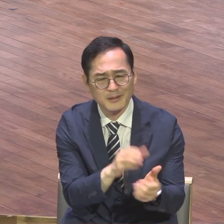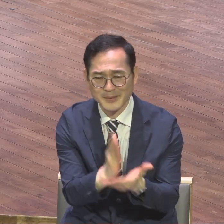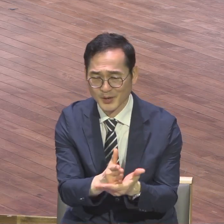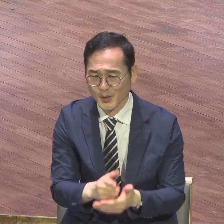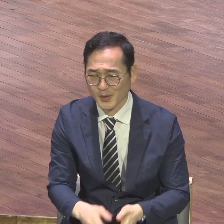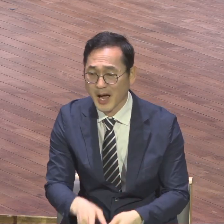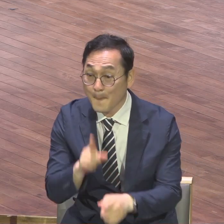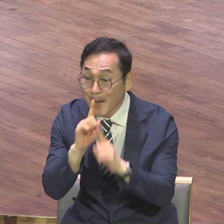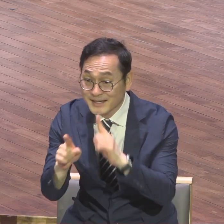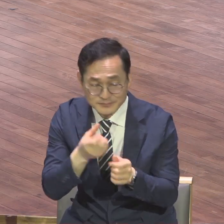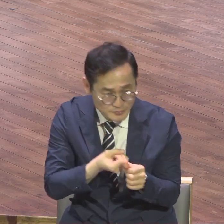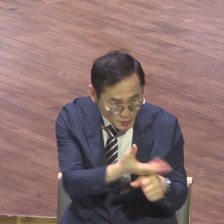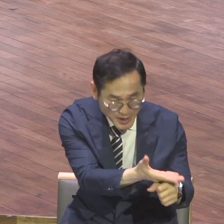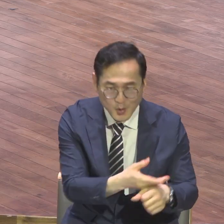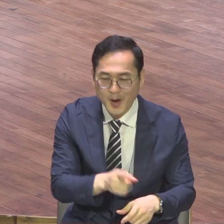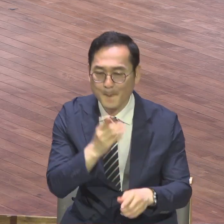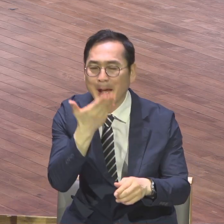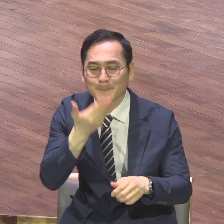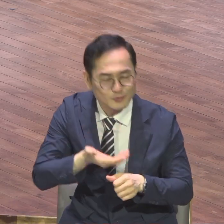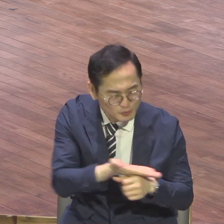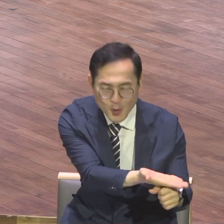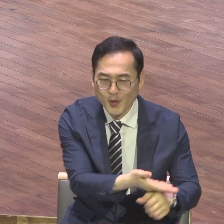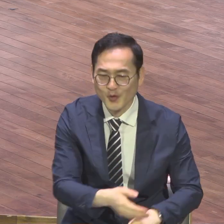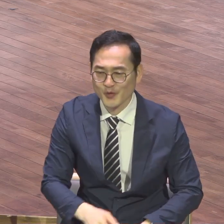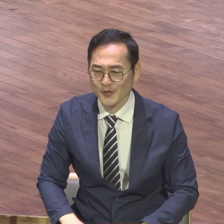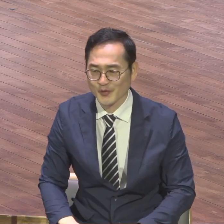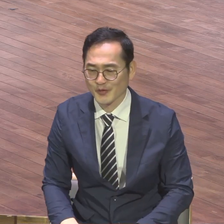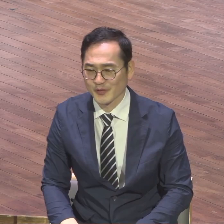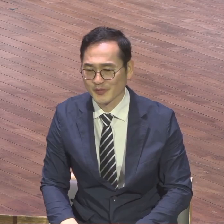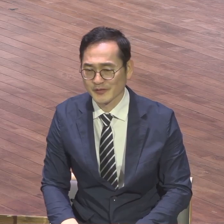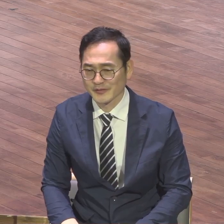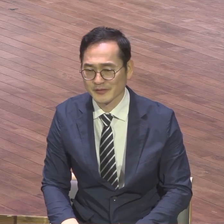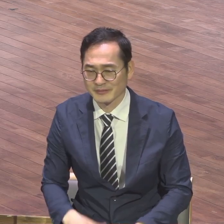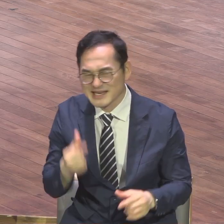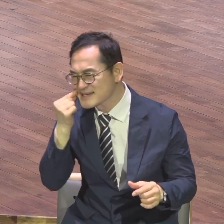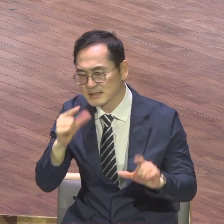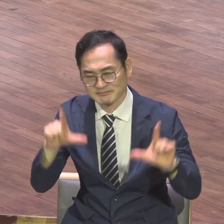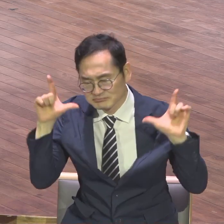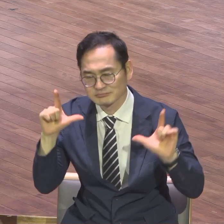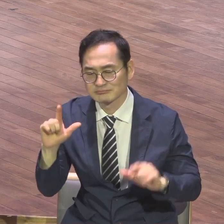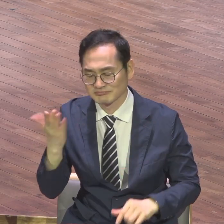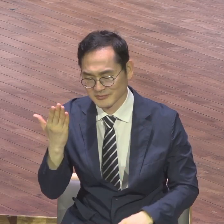먹이고. 아멘. 그래서 그래야 이게 짱이지.